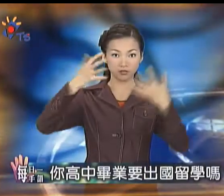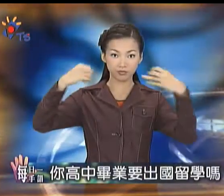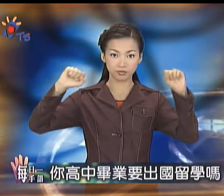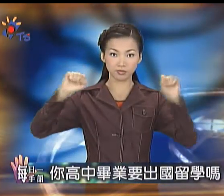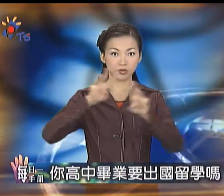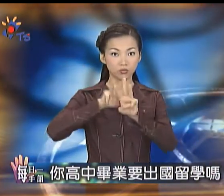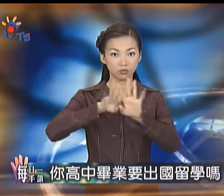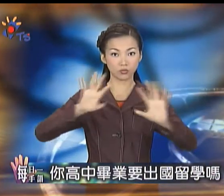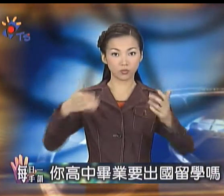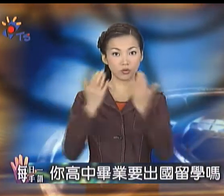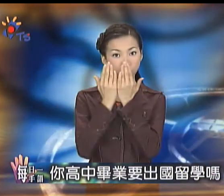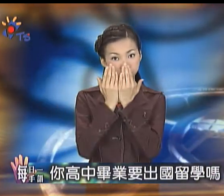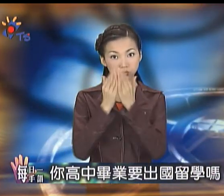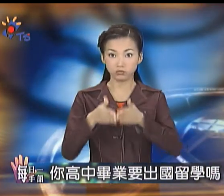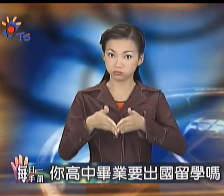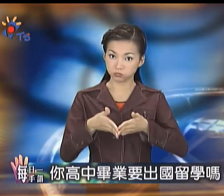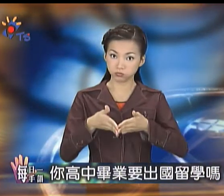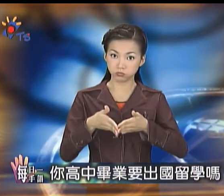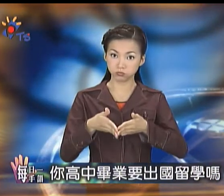业要出国留学吗？